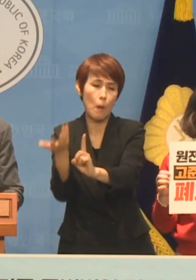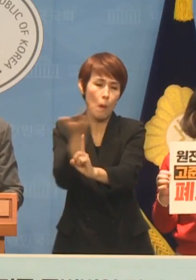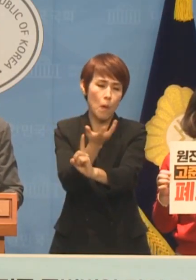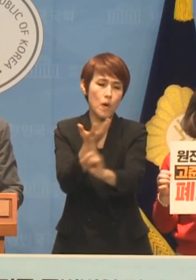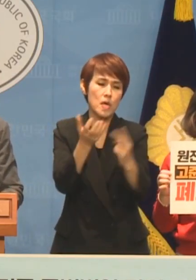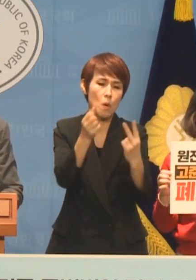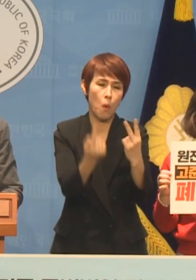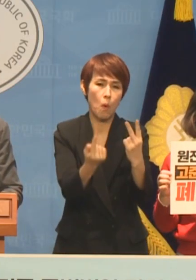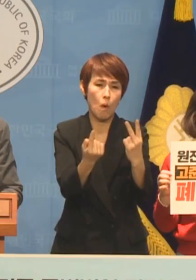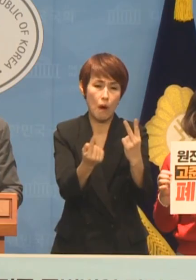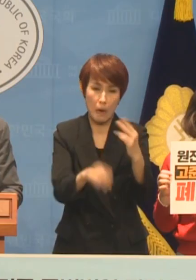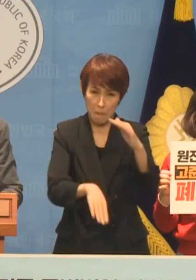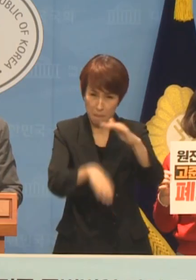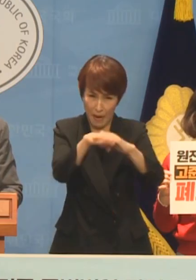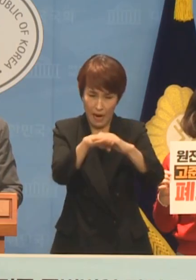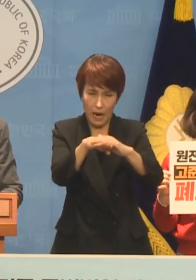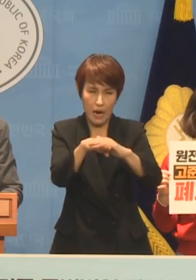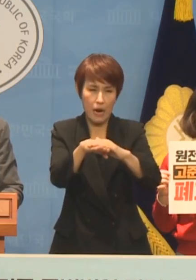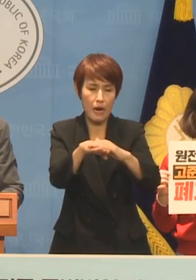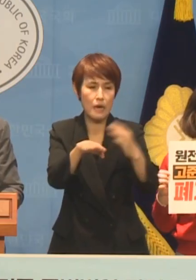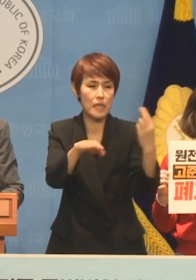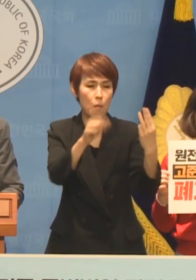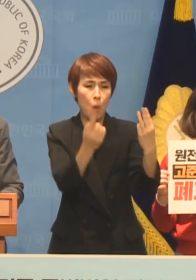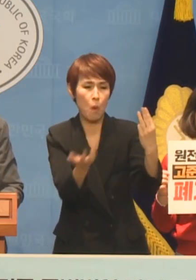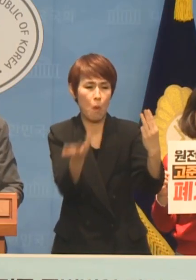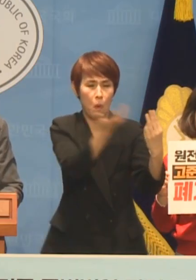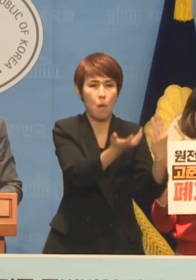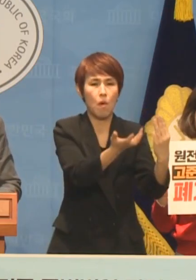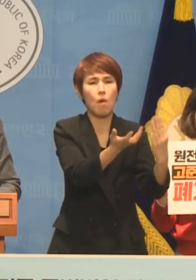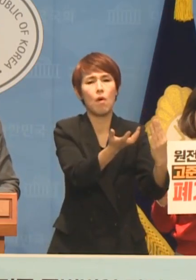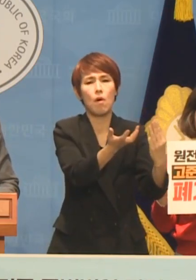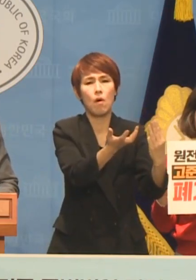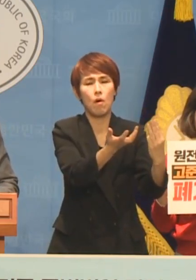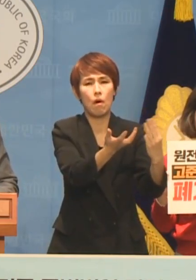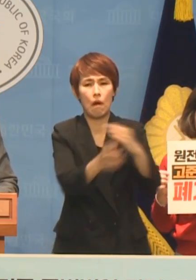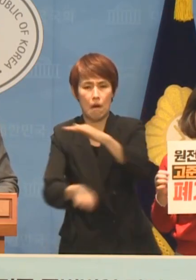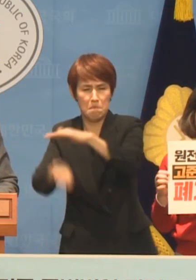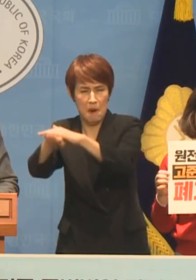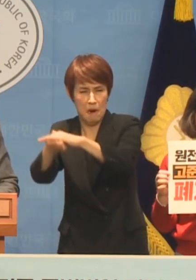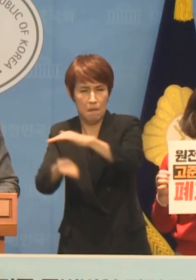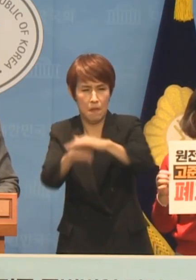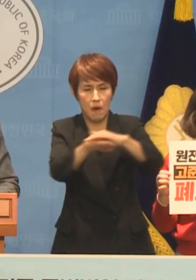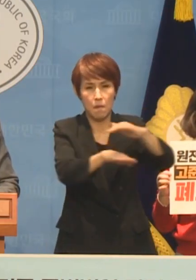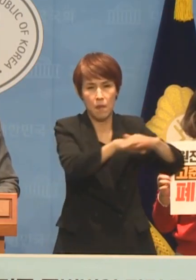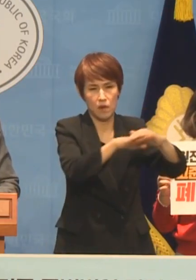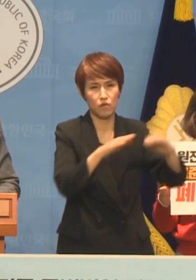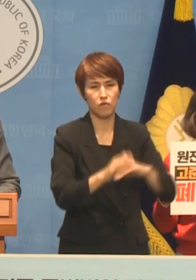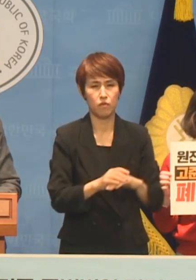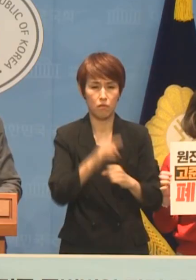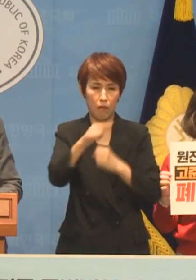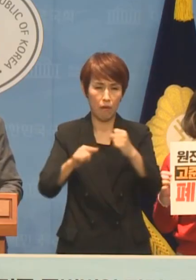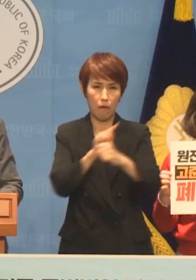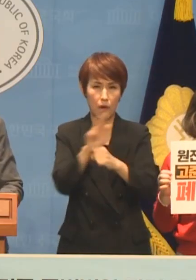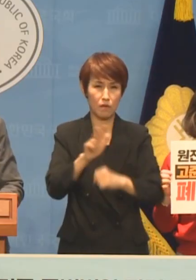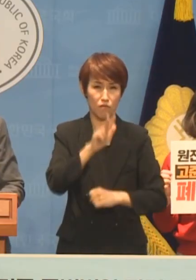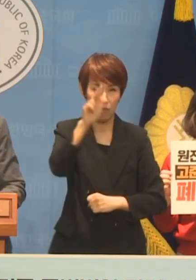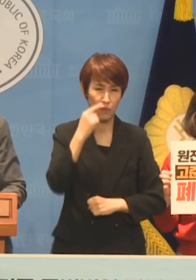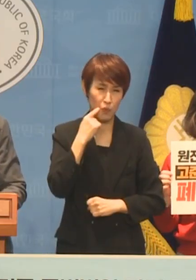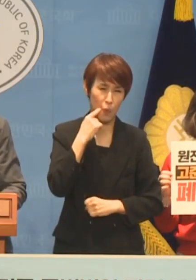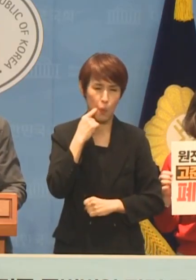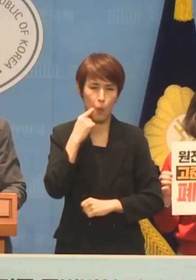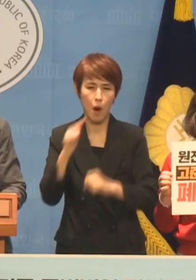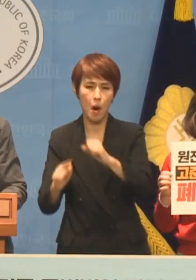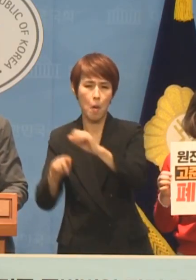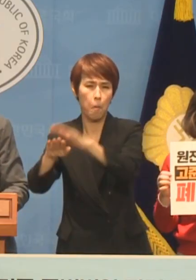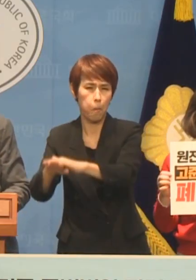또 2호기가 포화되면은 2호기 것을 3호기로 옮겨가면서 지금 이제 고준위 핵폐기물을 보관을 하고 있고요. 이러한